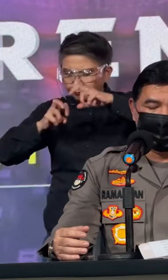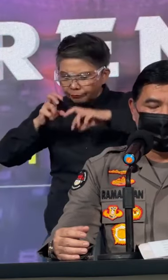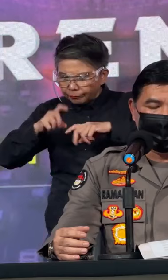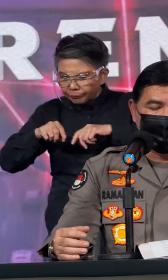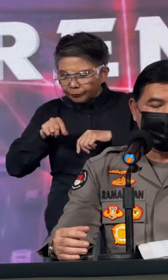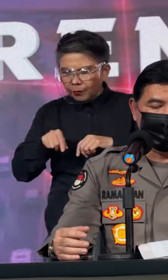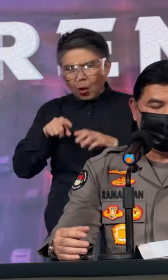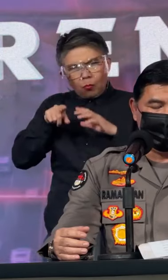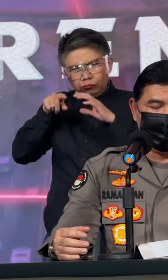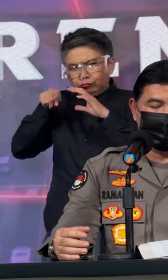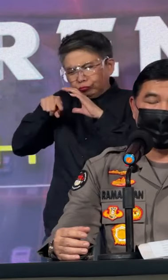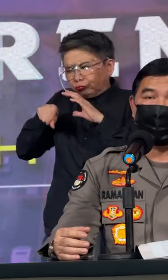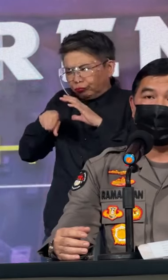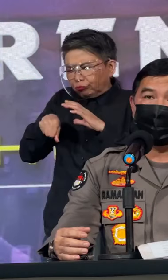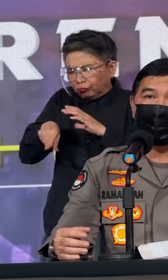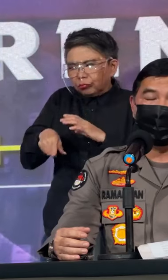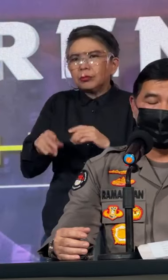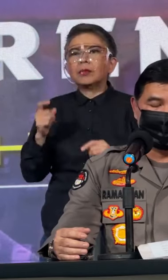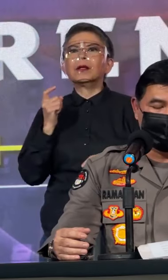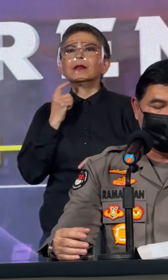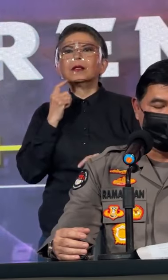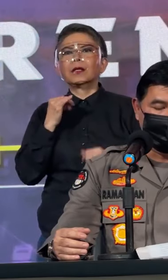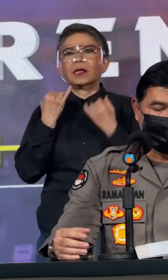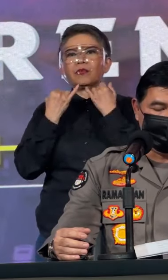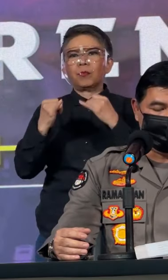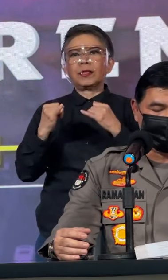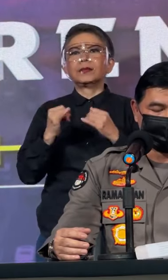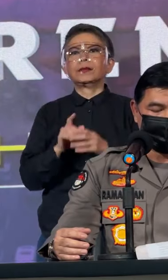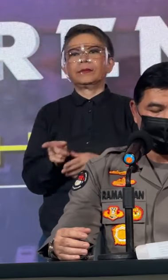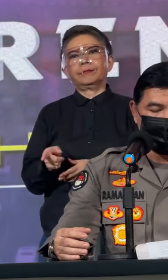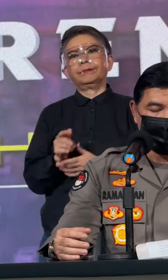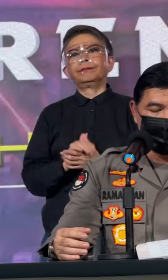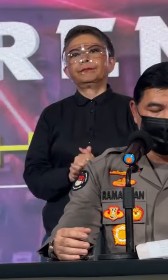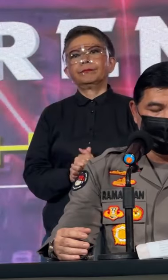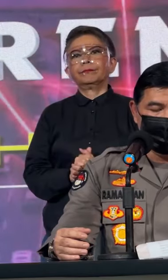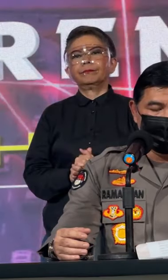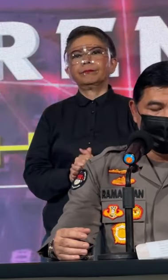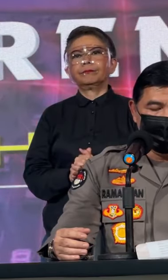dan pendalaman terkait informasi di lapangan.